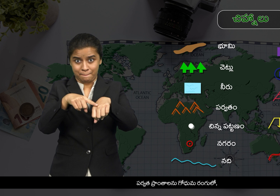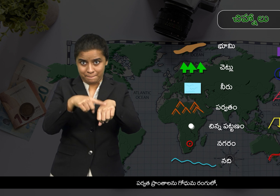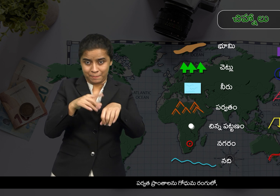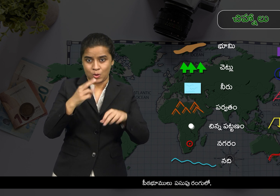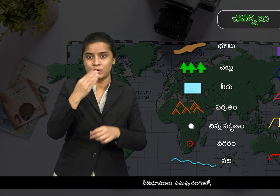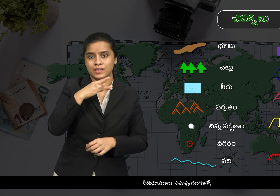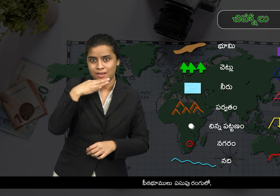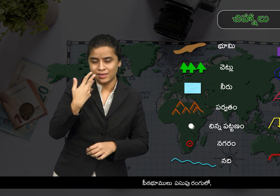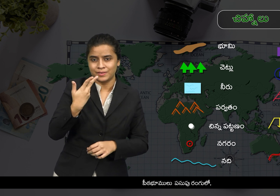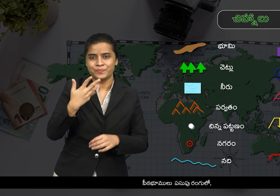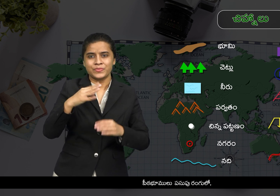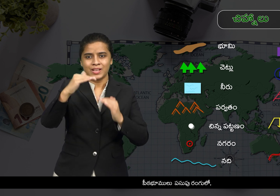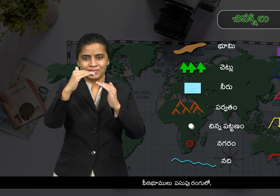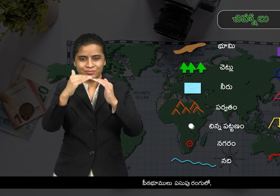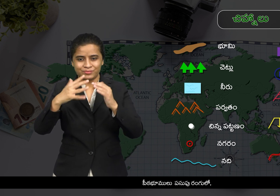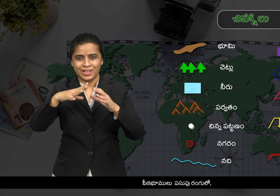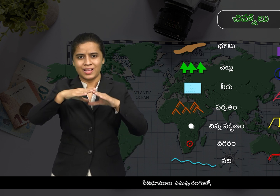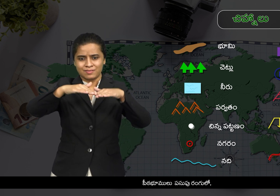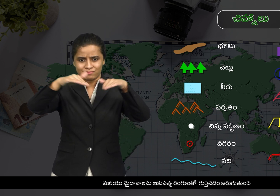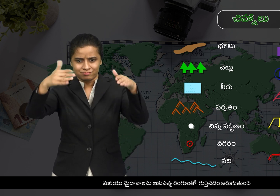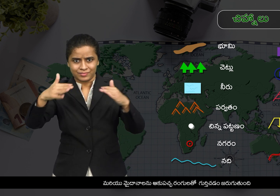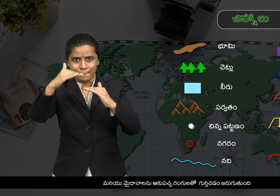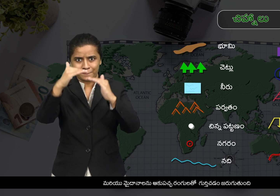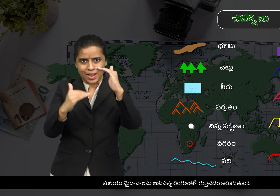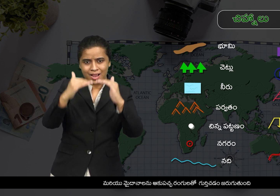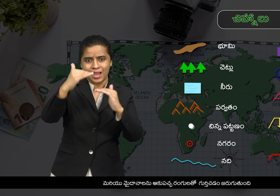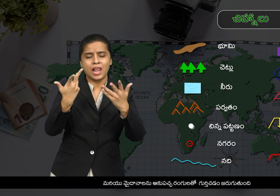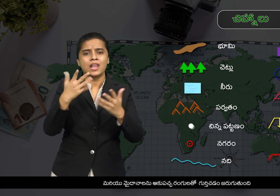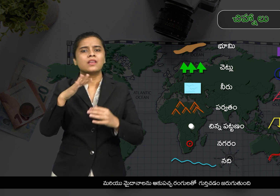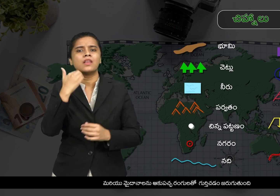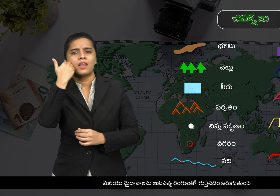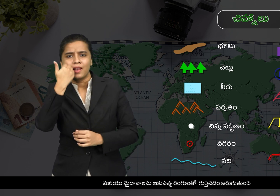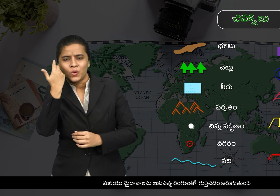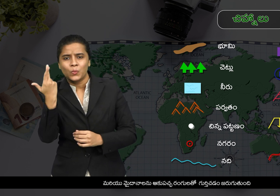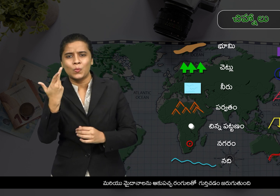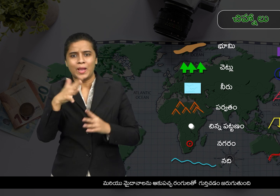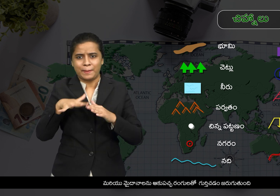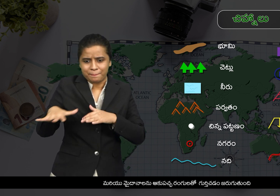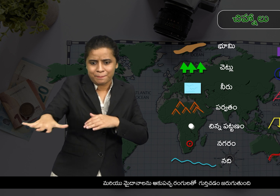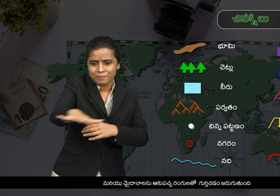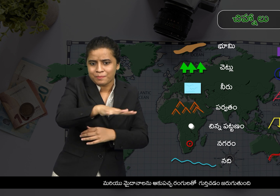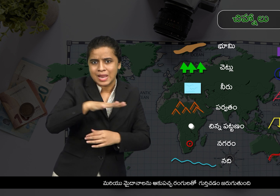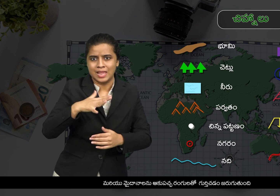రంగులు, పీఠభూములు పసుపు రంగులో మరియు మైదానాలు ఆకుపచ్చ రంగులతో గుర్తించడం